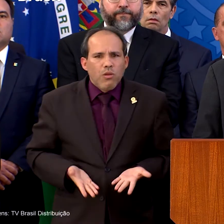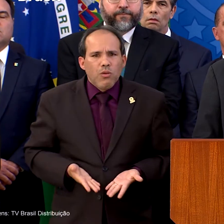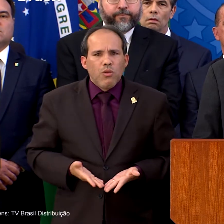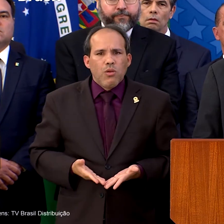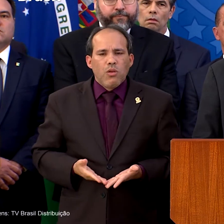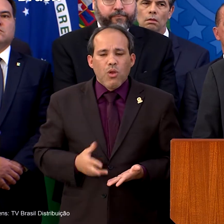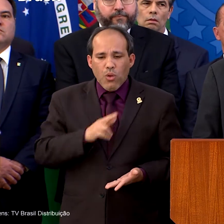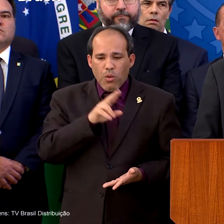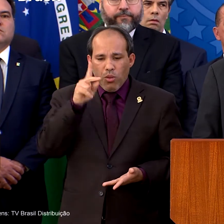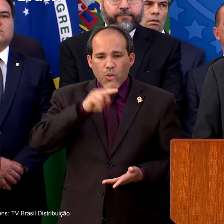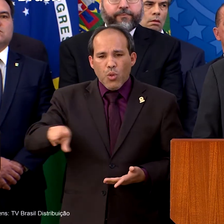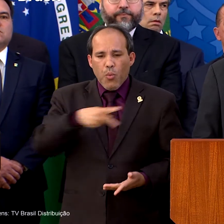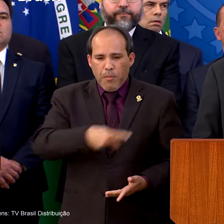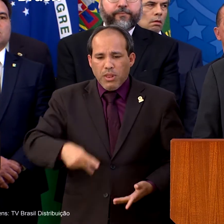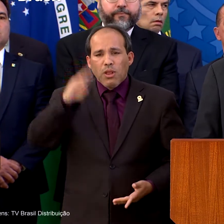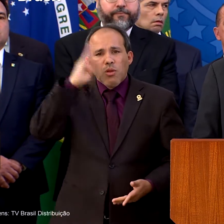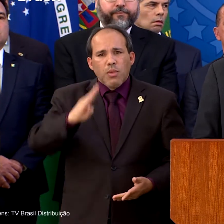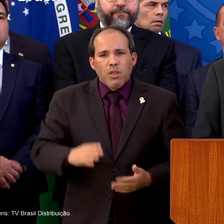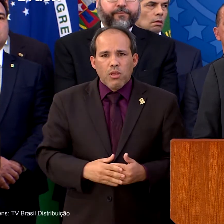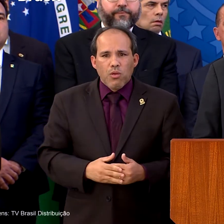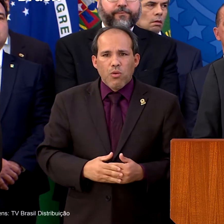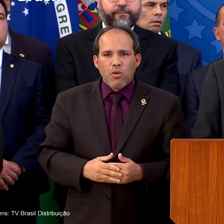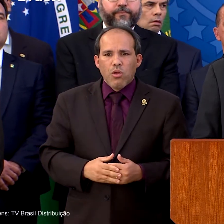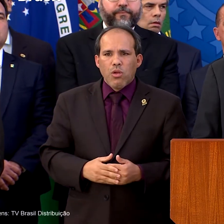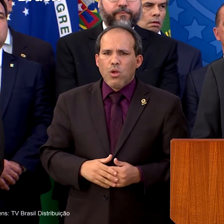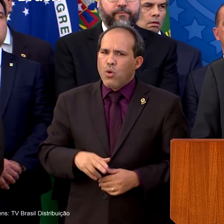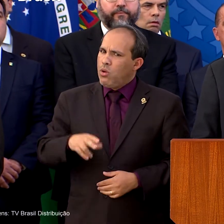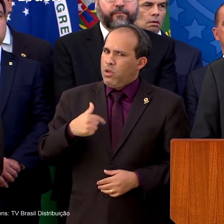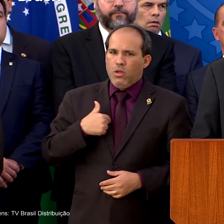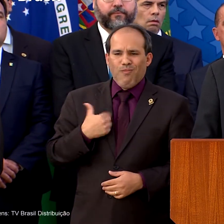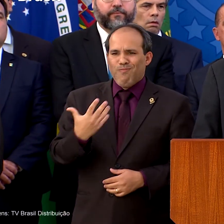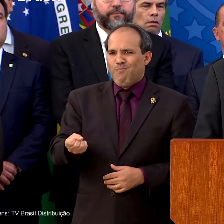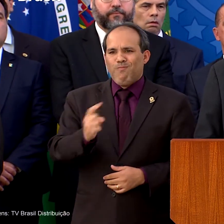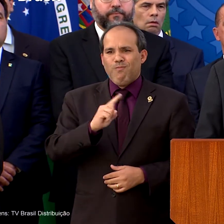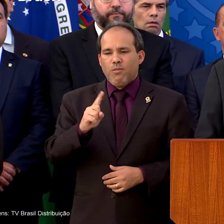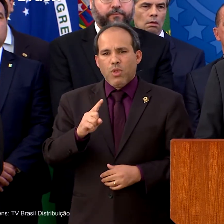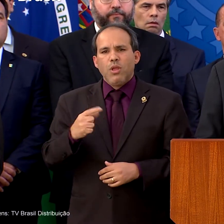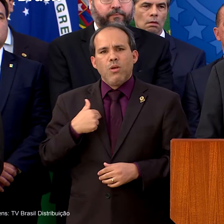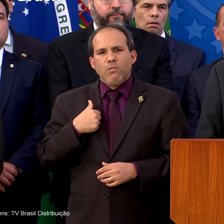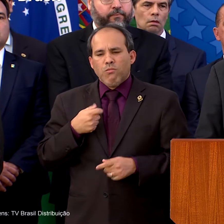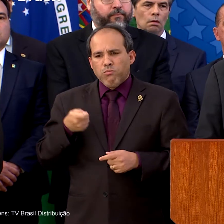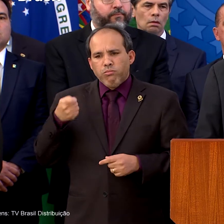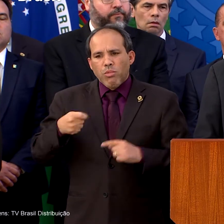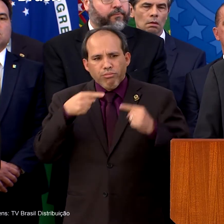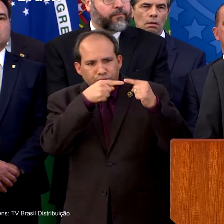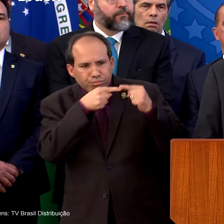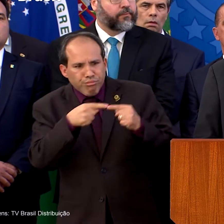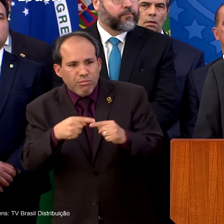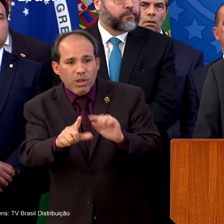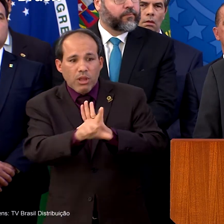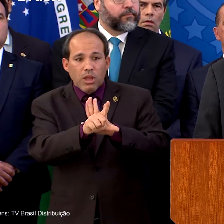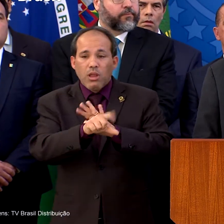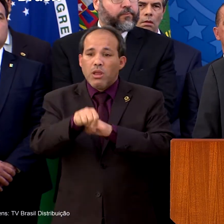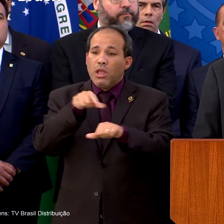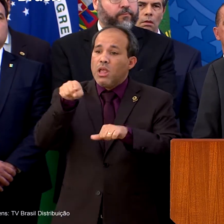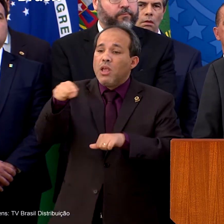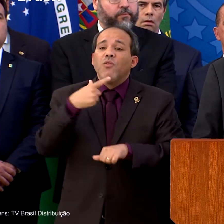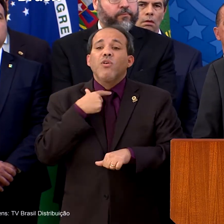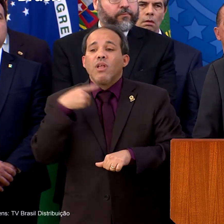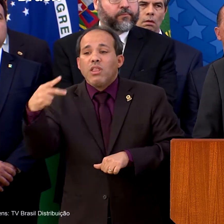para ele quero um delegado que pode não ser o seu pode não ser o meu mas que eu sinta